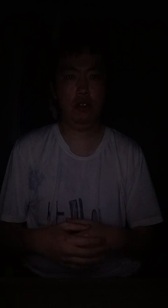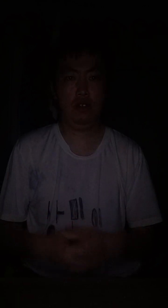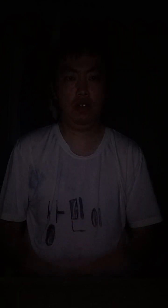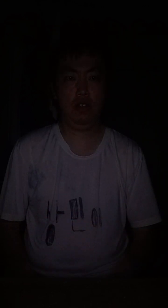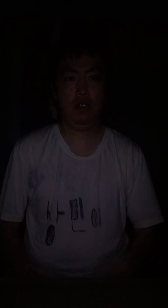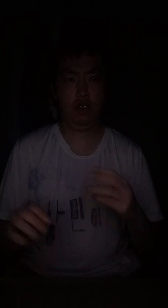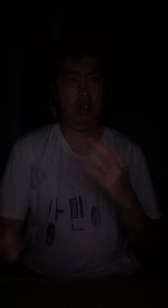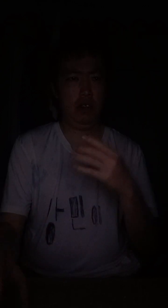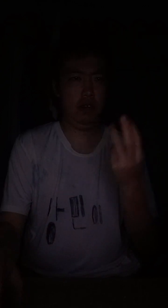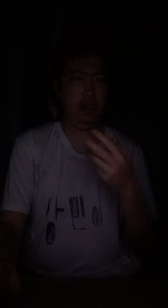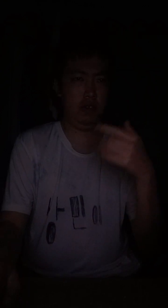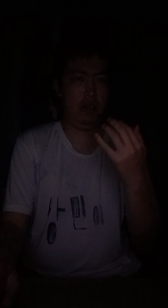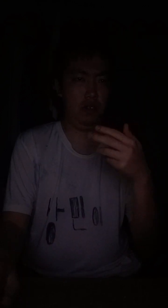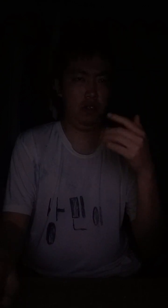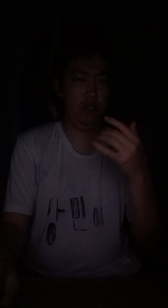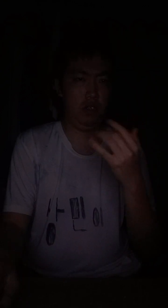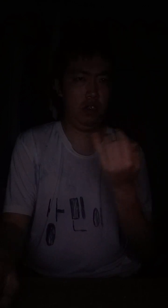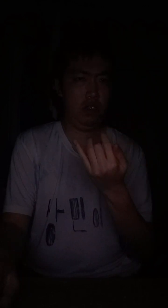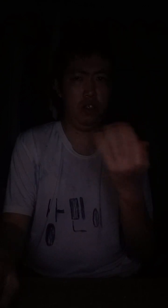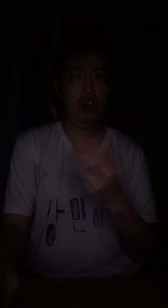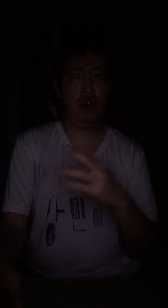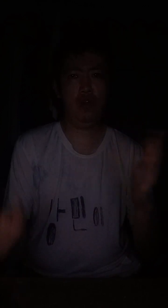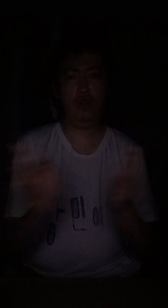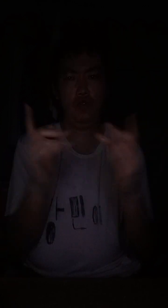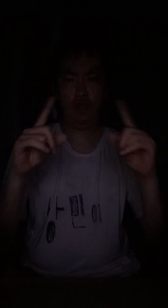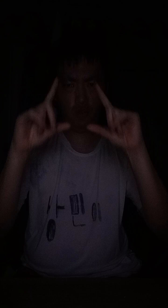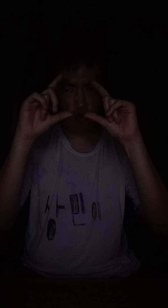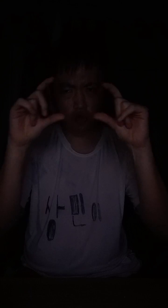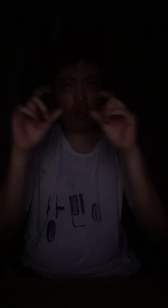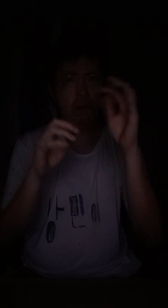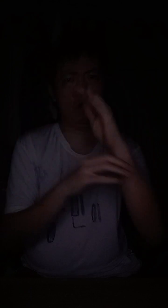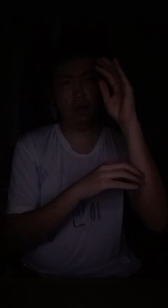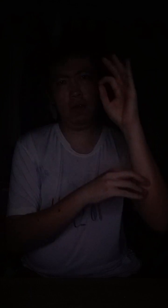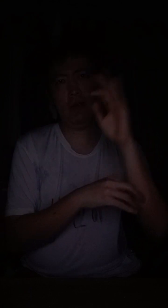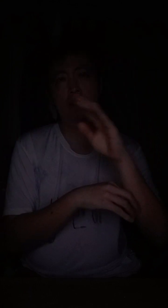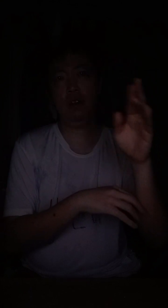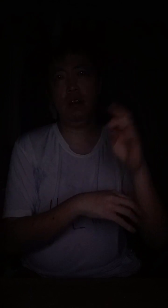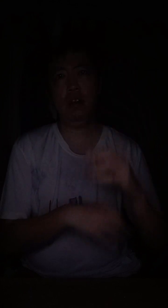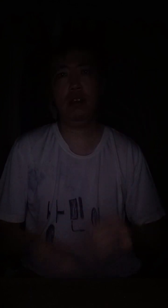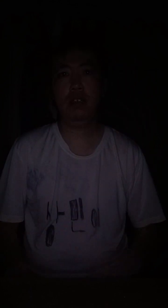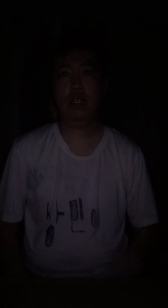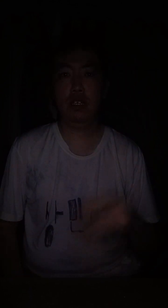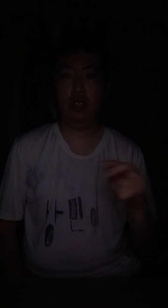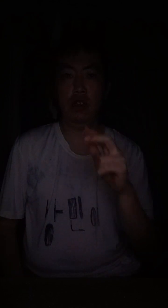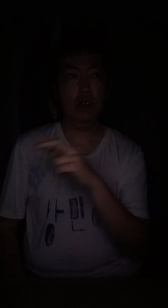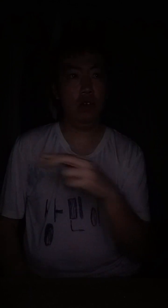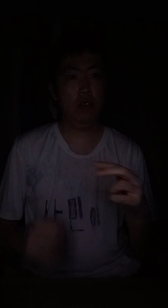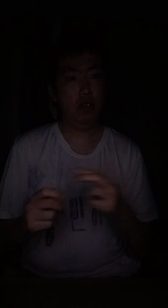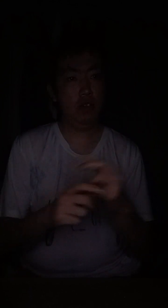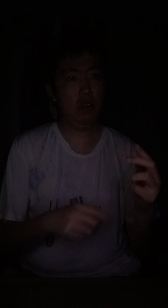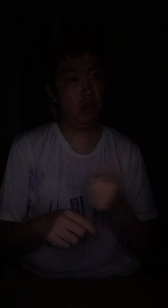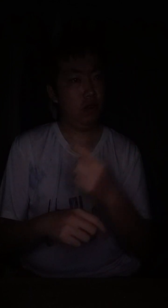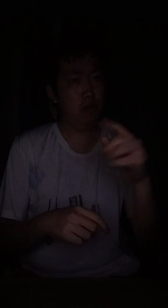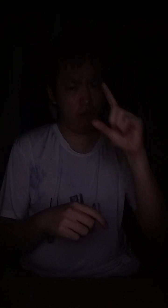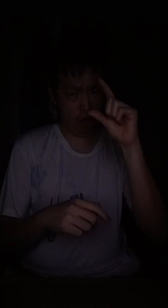해마다 피서철이면 해수욕장에서 몰카 범죄가 극성입니다. 그래서 경찰이 올해부터는 몰카를 찾아낼